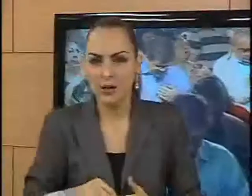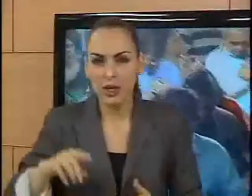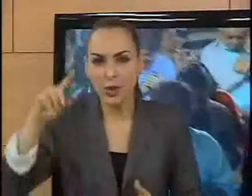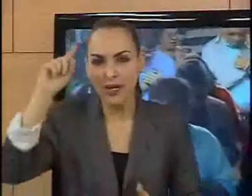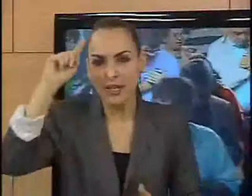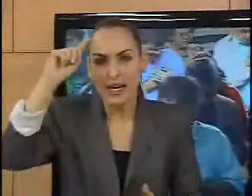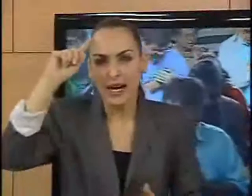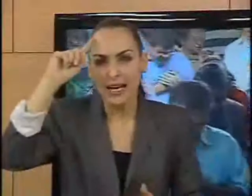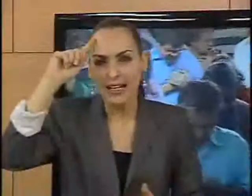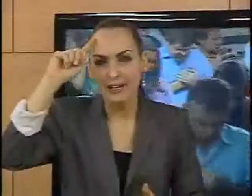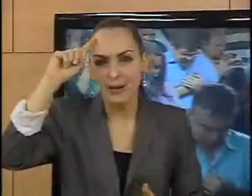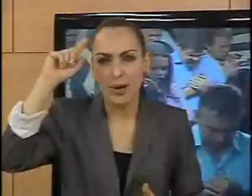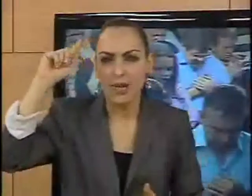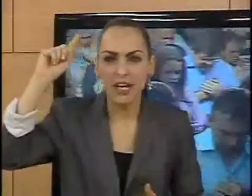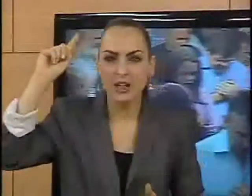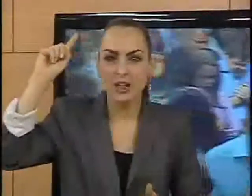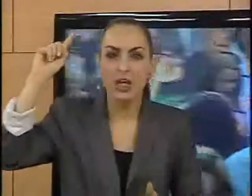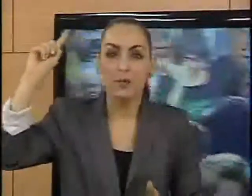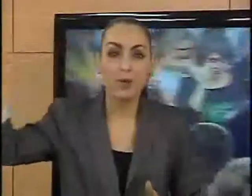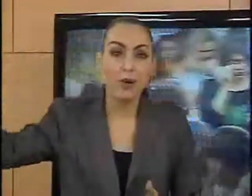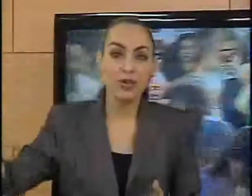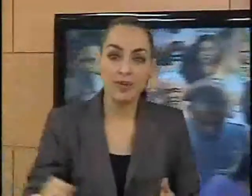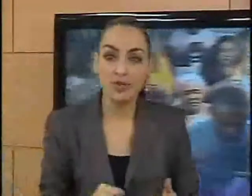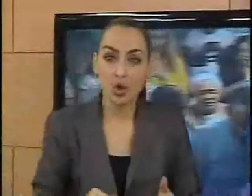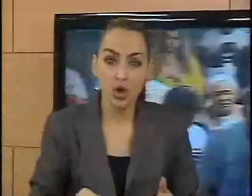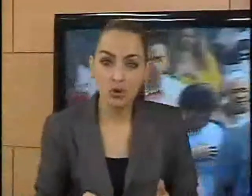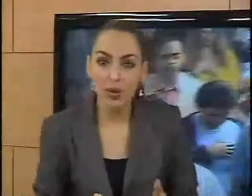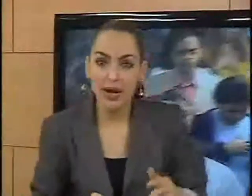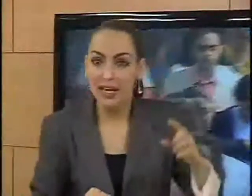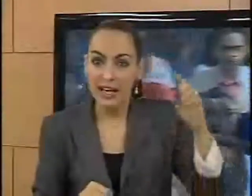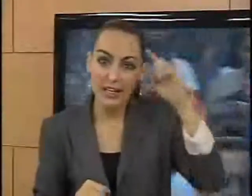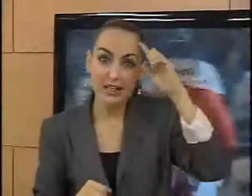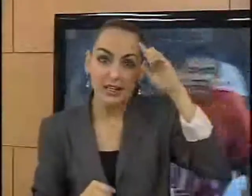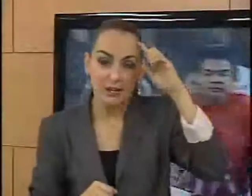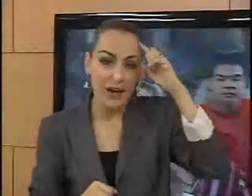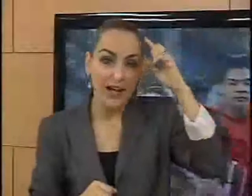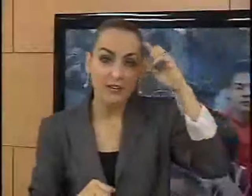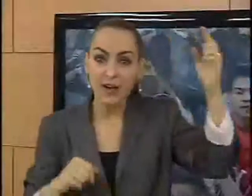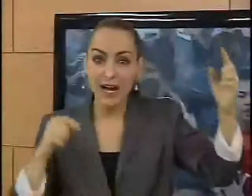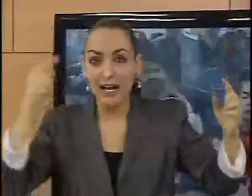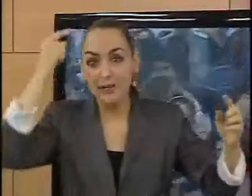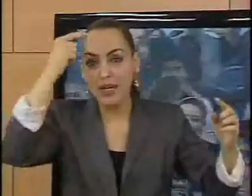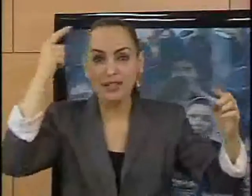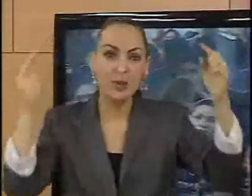diabo começa a levar a tua mente para uma outra pessoa. E aí vai, pensa numa